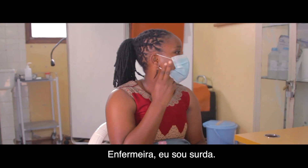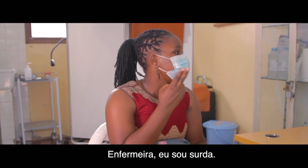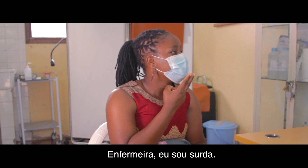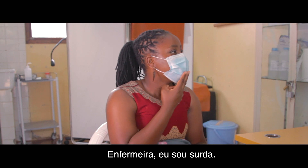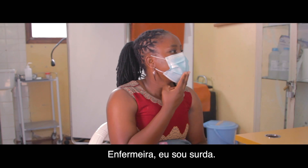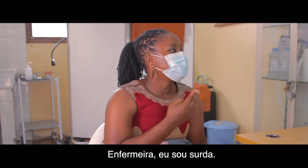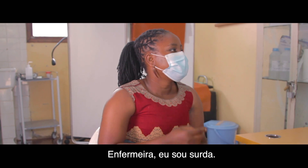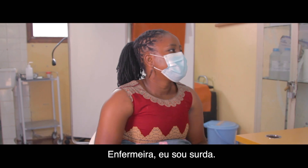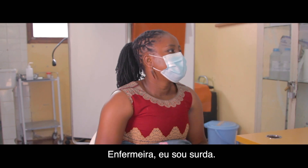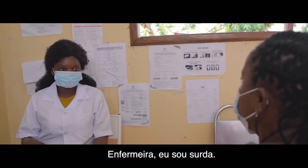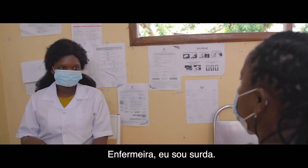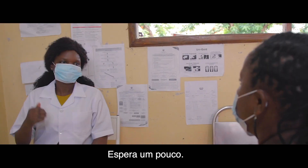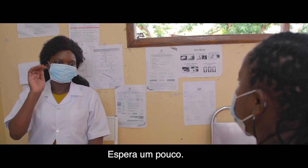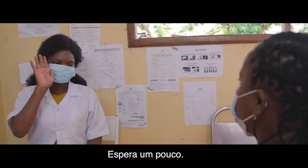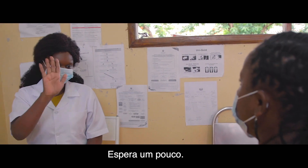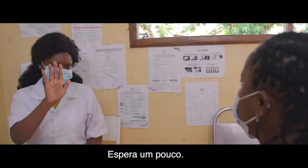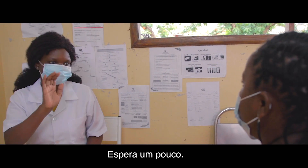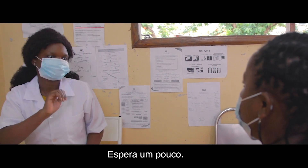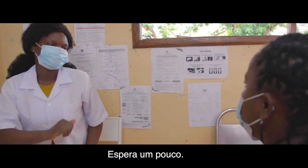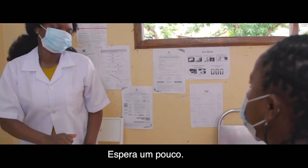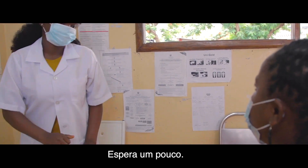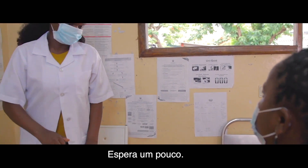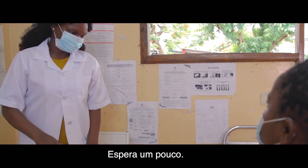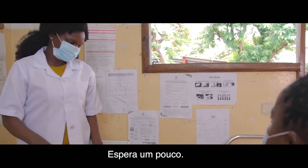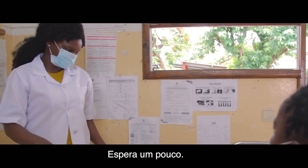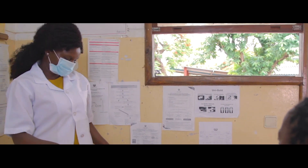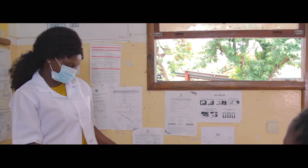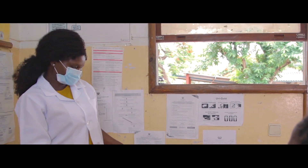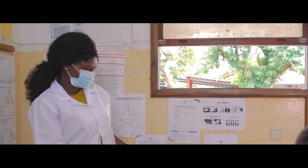Enfermeira, eu sou surda. Espera um pouco.